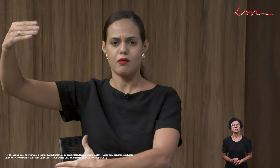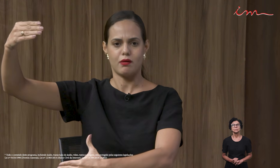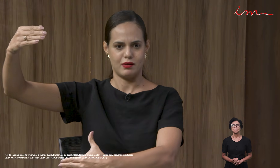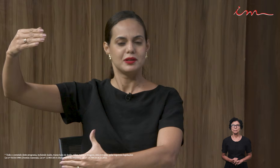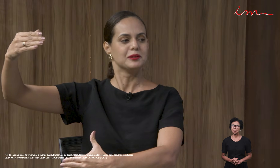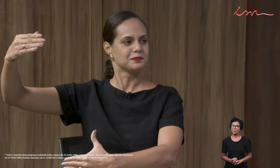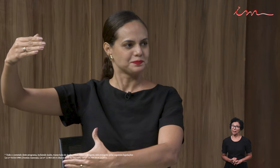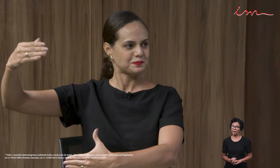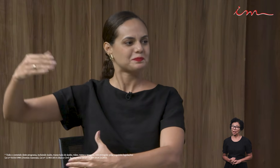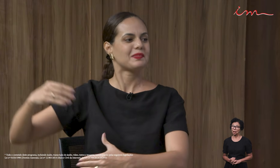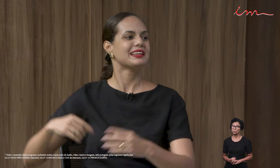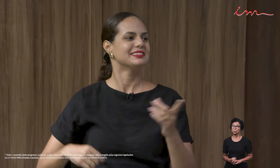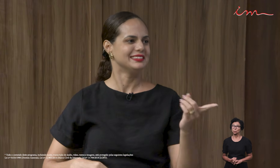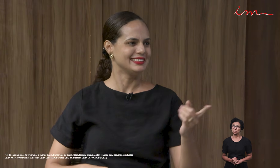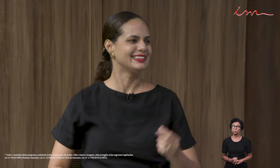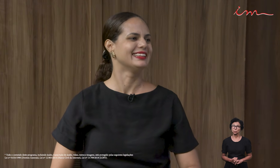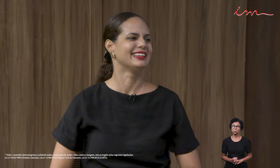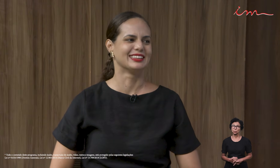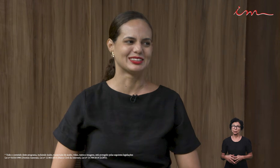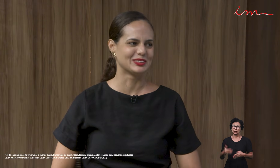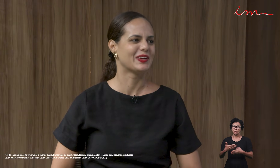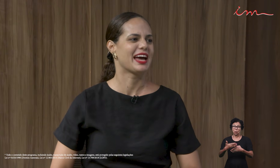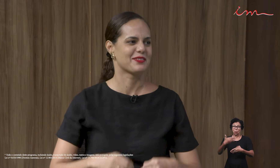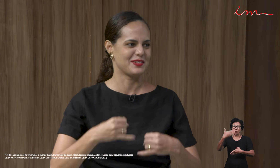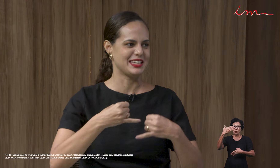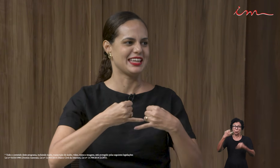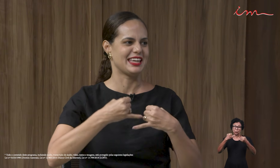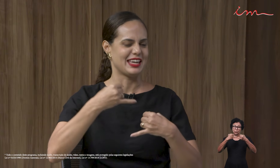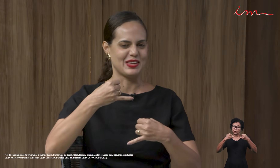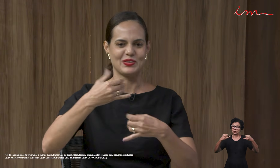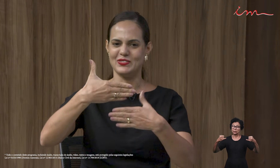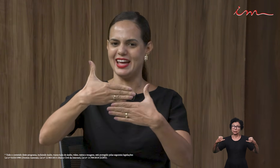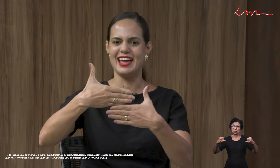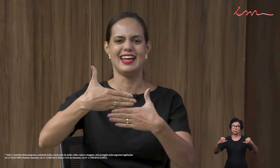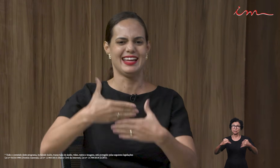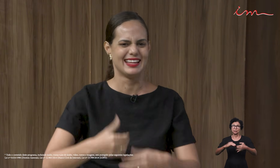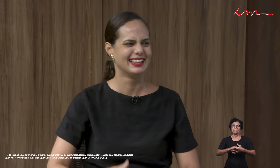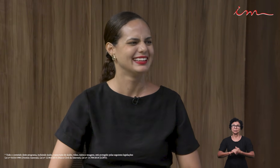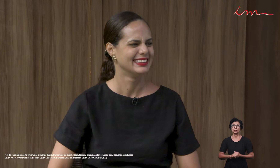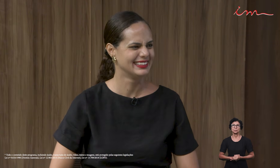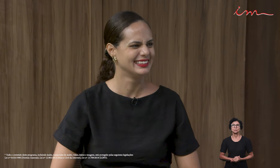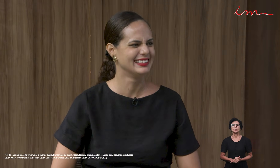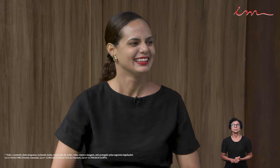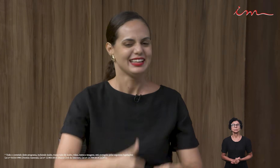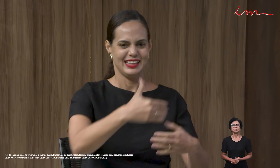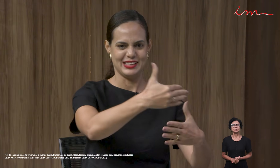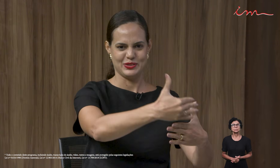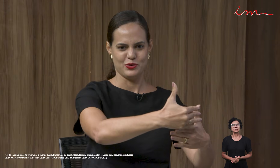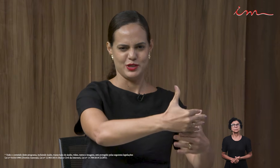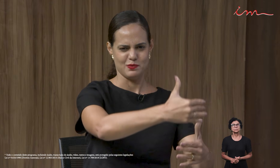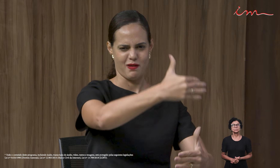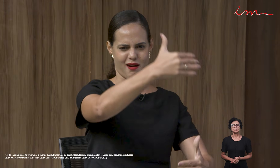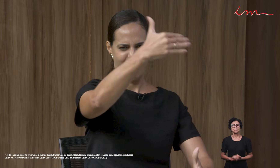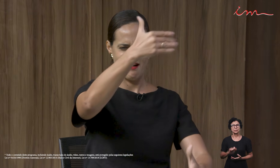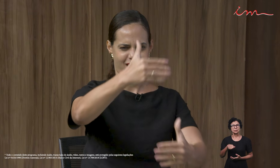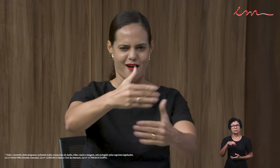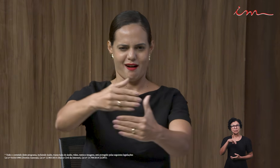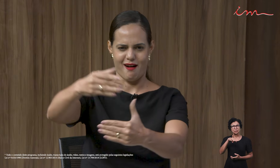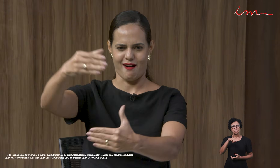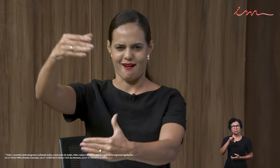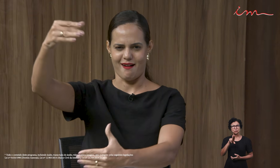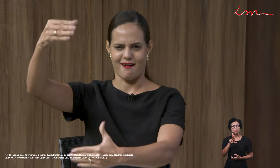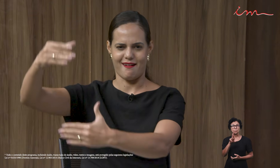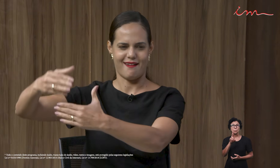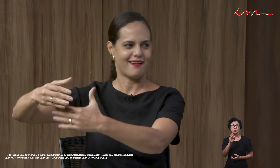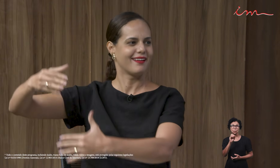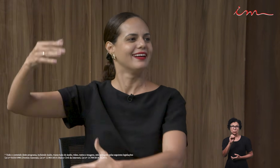Porque não era um muro em si, né? Fininho, né, Natália? Isso, não era fininho. Não era, porque quando a gente faz sinal de muro, faz aí, para eles verem. Isso.